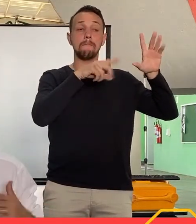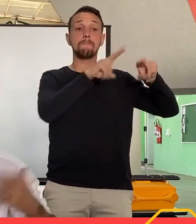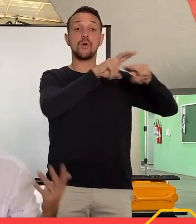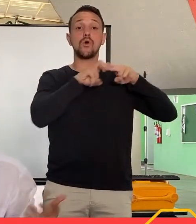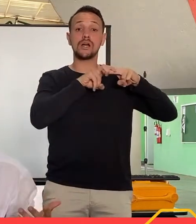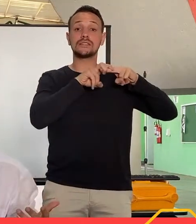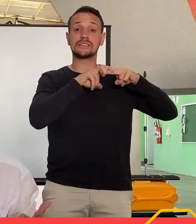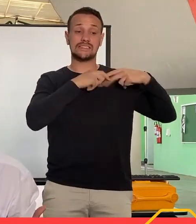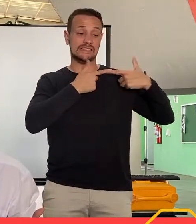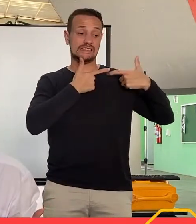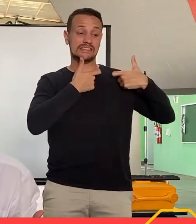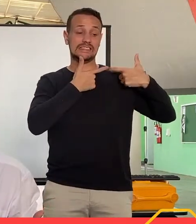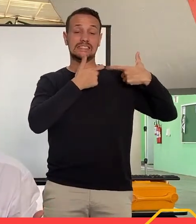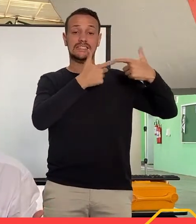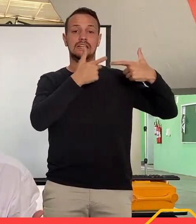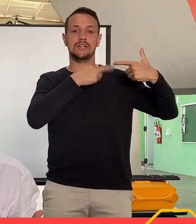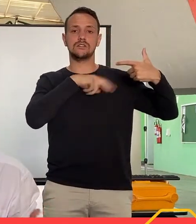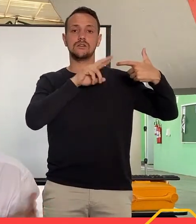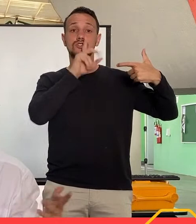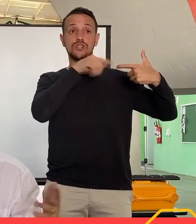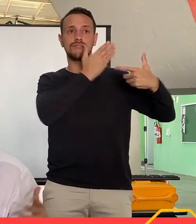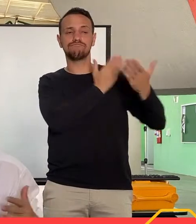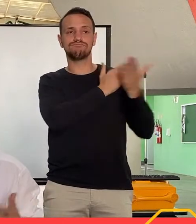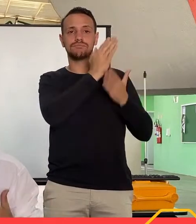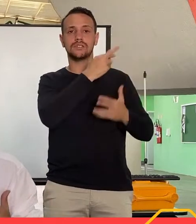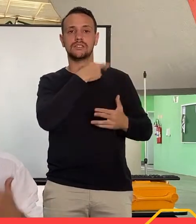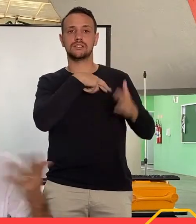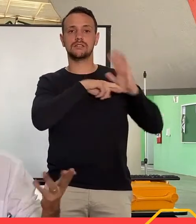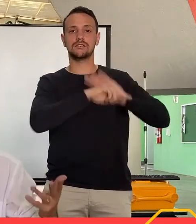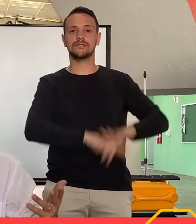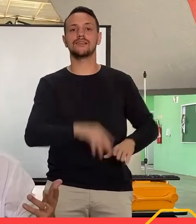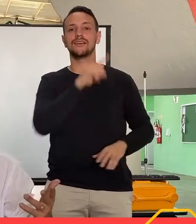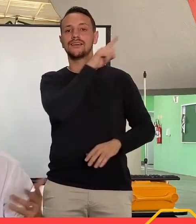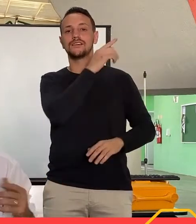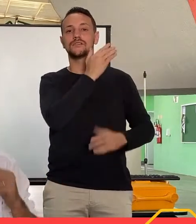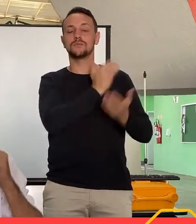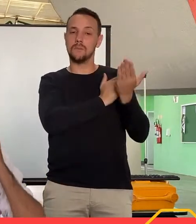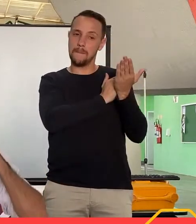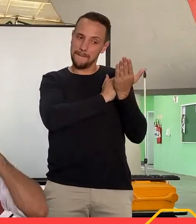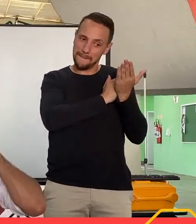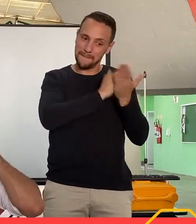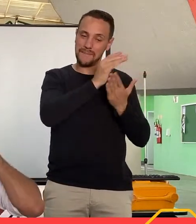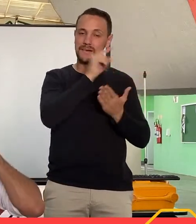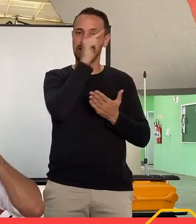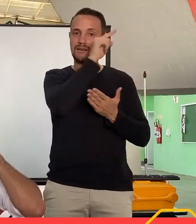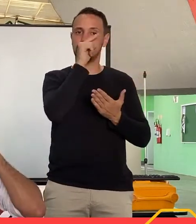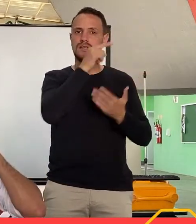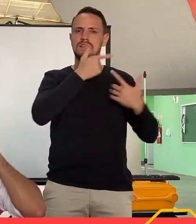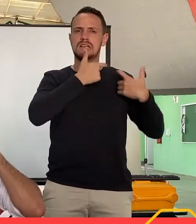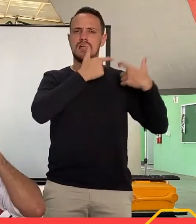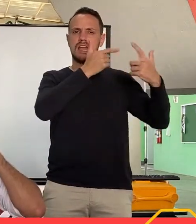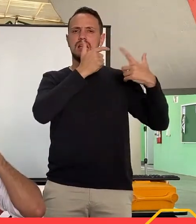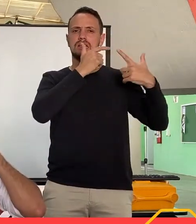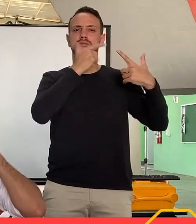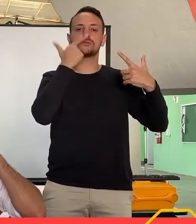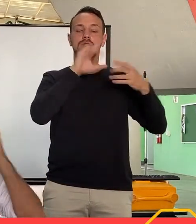religiosas, já nasceu lá. A Guerra da Independência já emerge como Estado